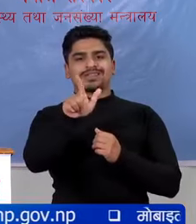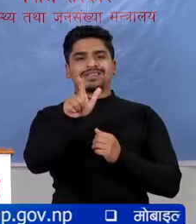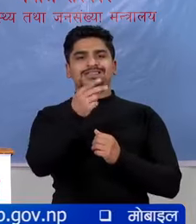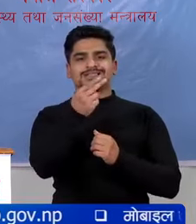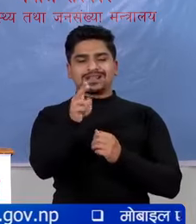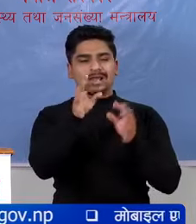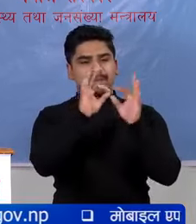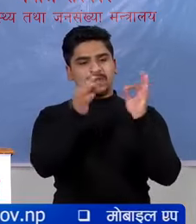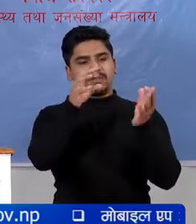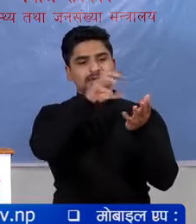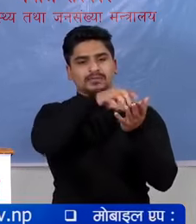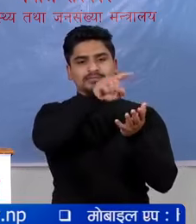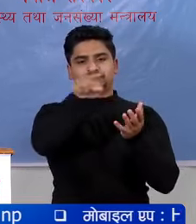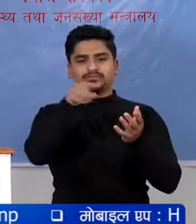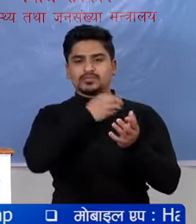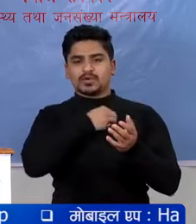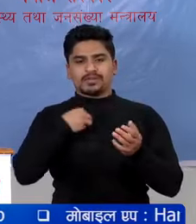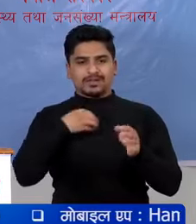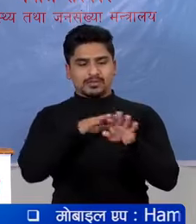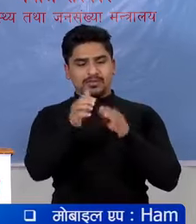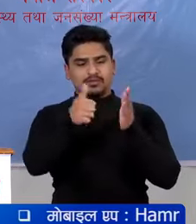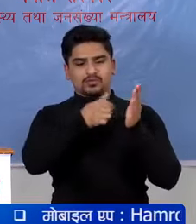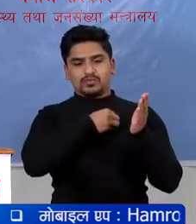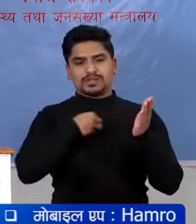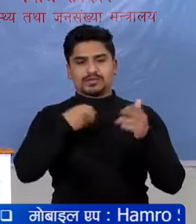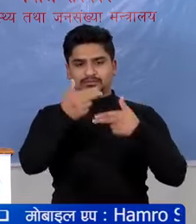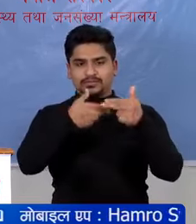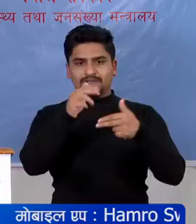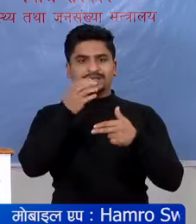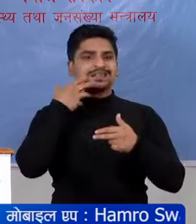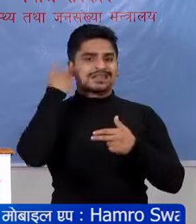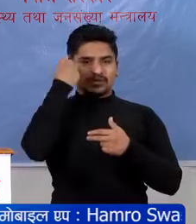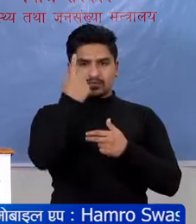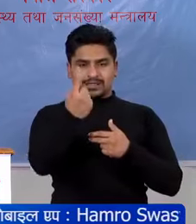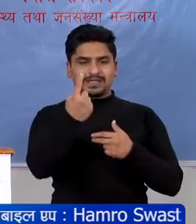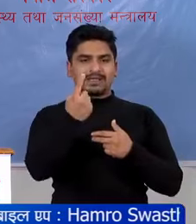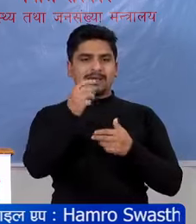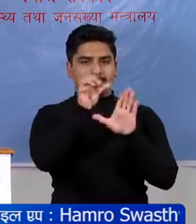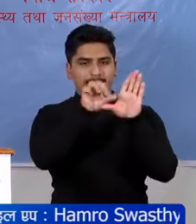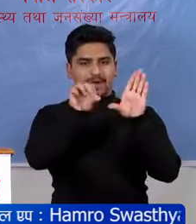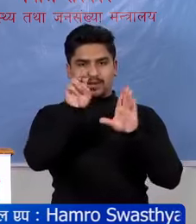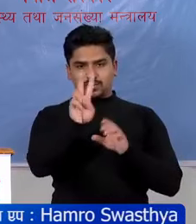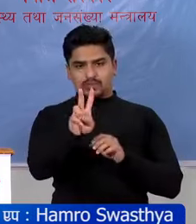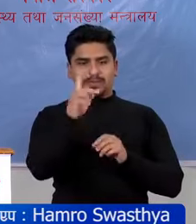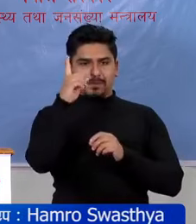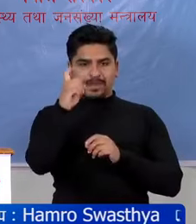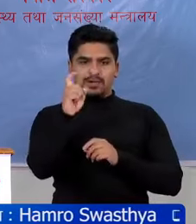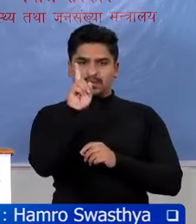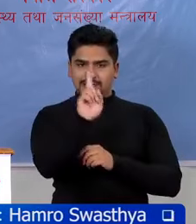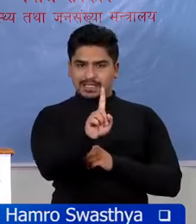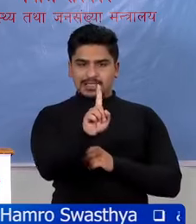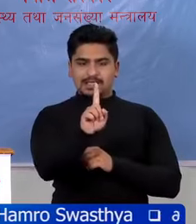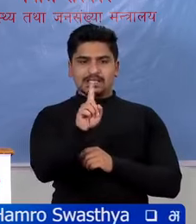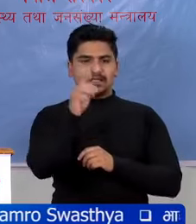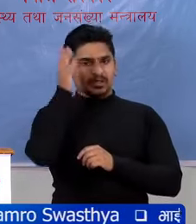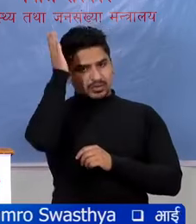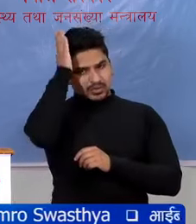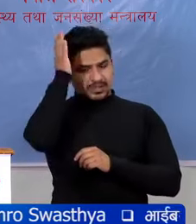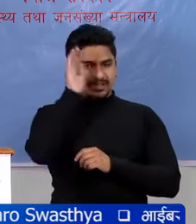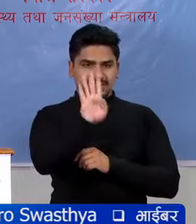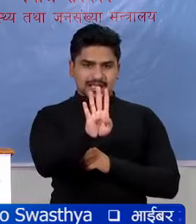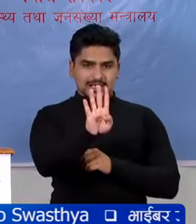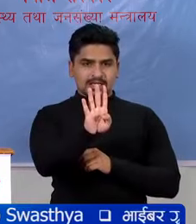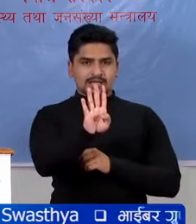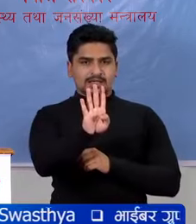विविन्न अस्पताल मा उपचार बही रहेको छो टेकुमा एक जाना पाटन मा दुई जाना बागलुमा एक जाना धन्गडी मा